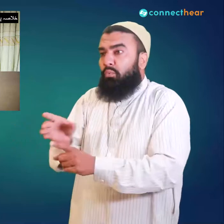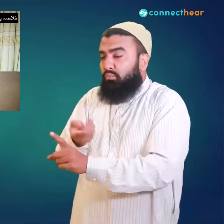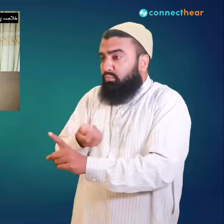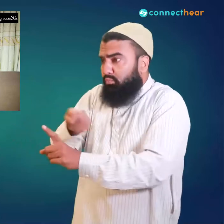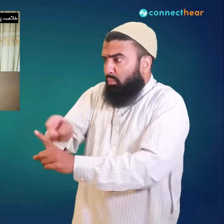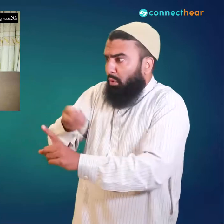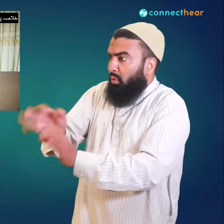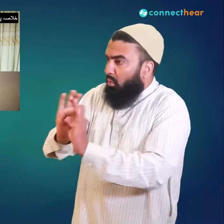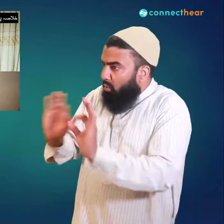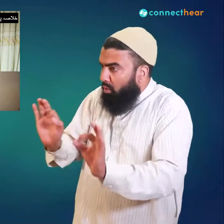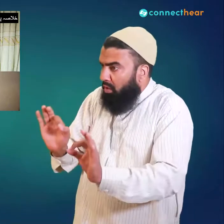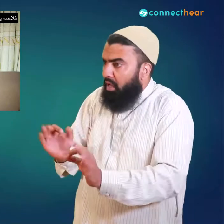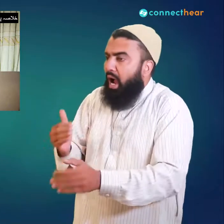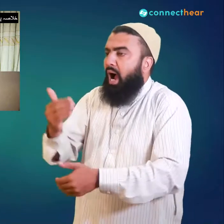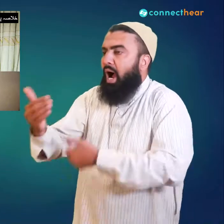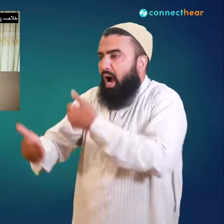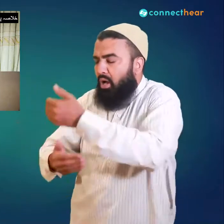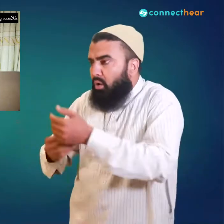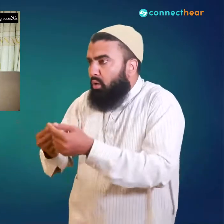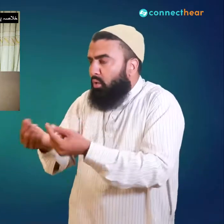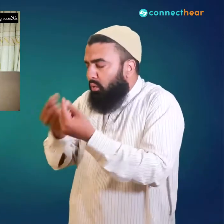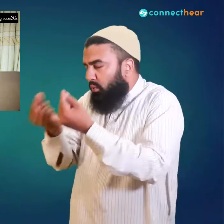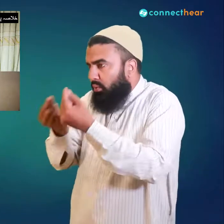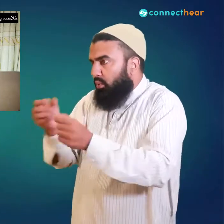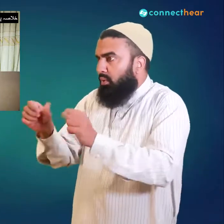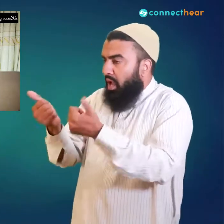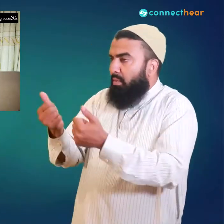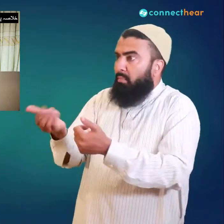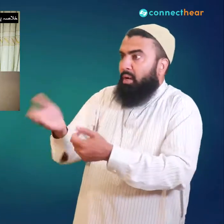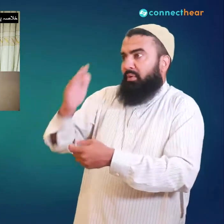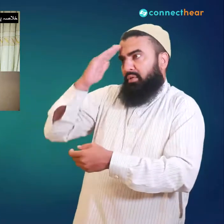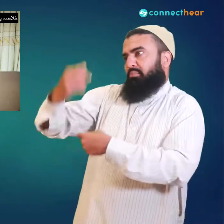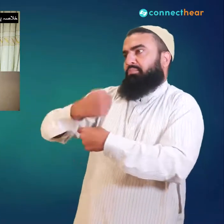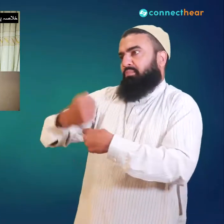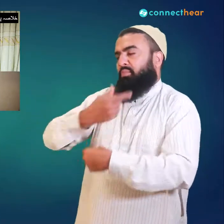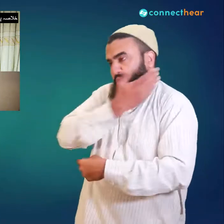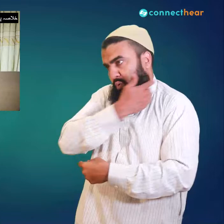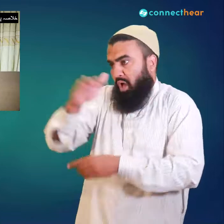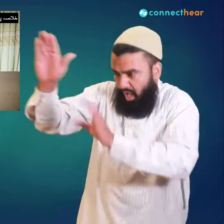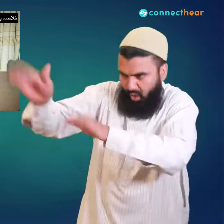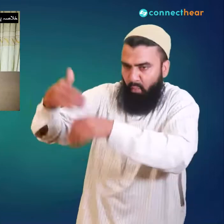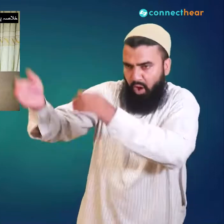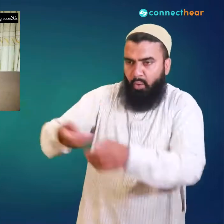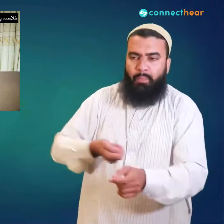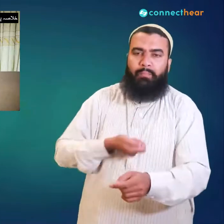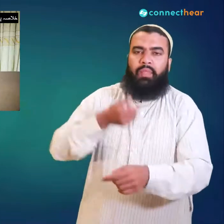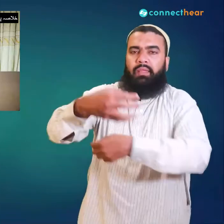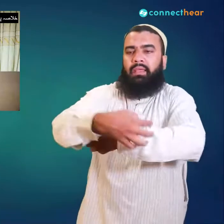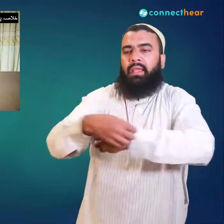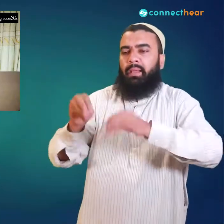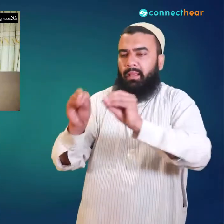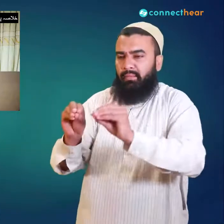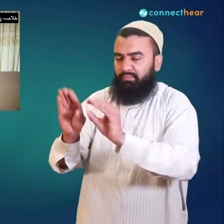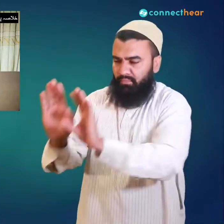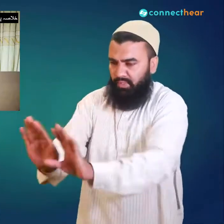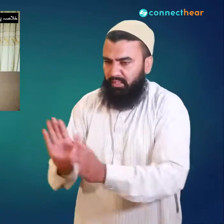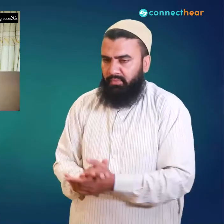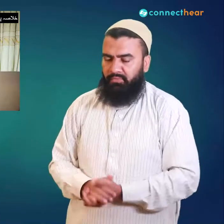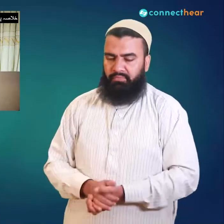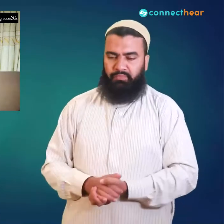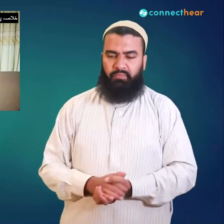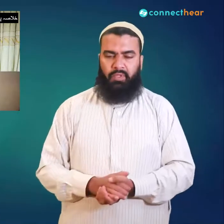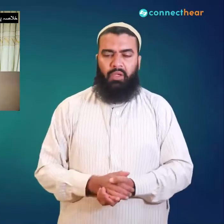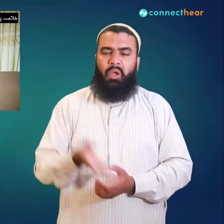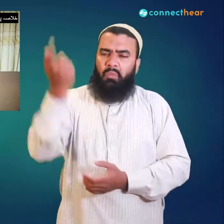لیکن جب اسلام کا غلبہ ہو گیا حضرت ابوبکر صدیق، حضرت عمر رضی اللہ تعالیٰ عنہ کے زمانے میں اس کو منسوخ فرما دیا گیا۔